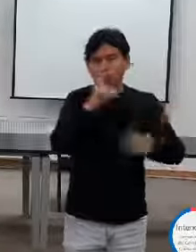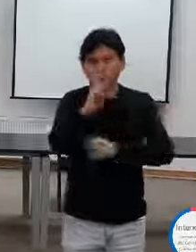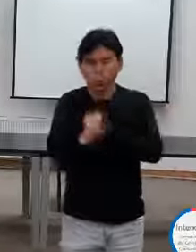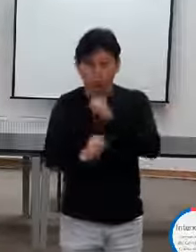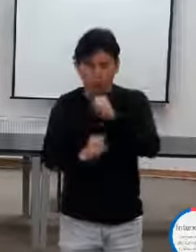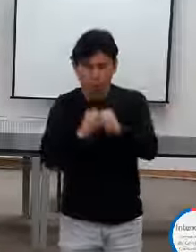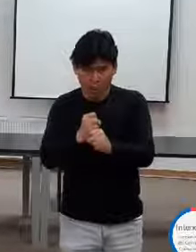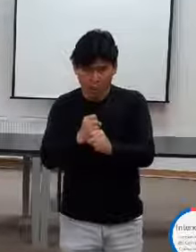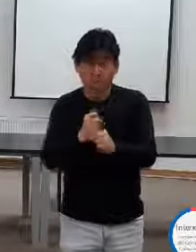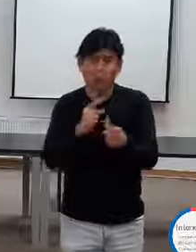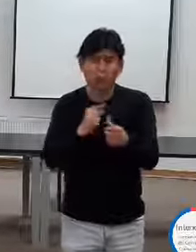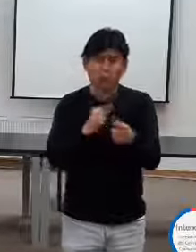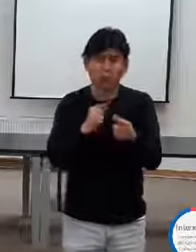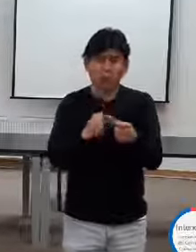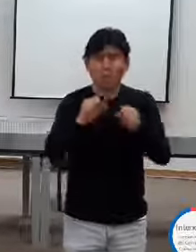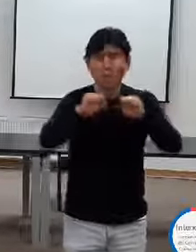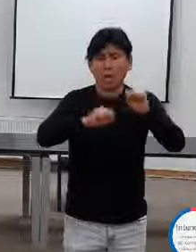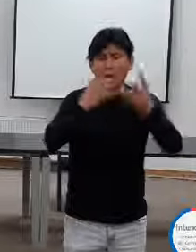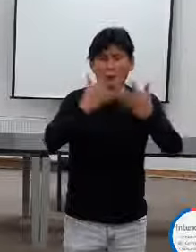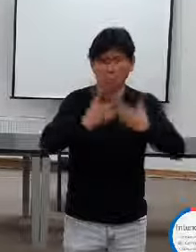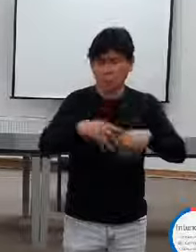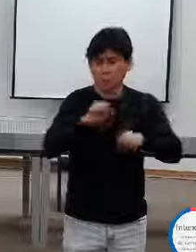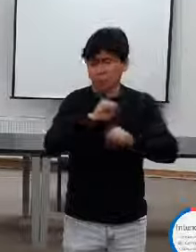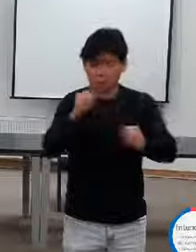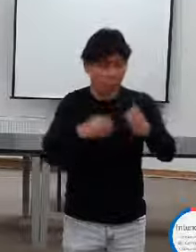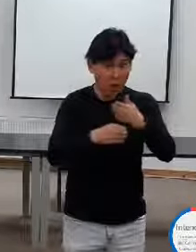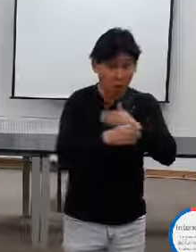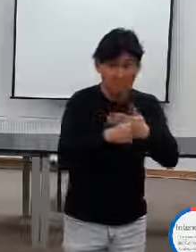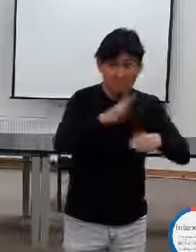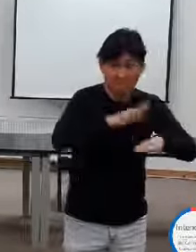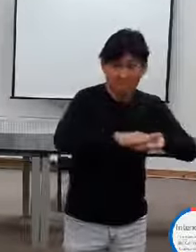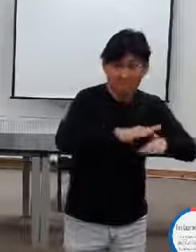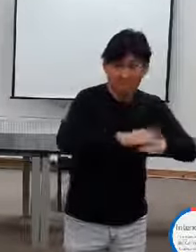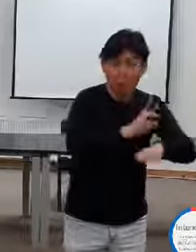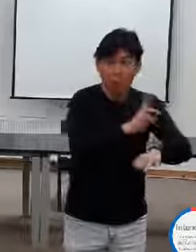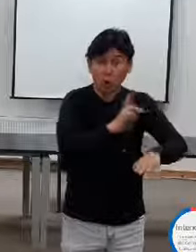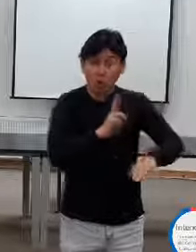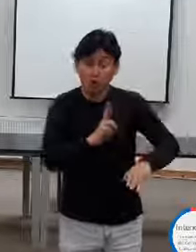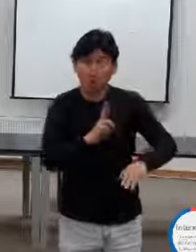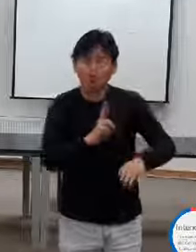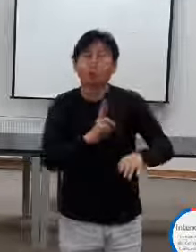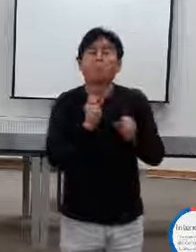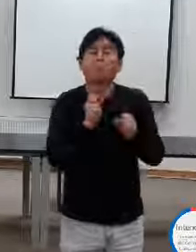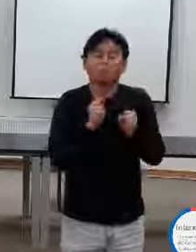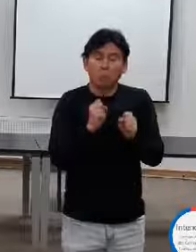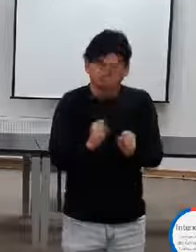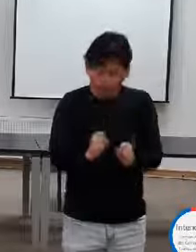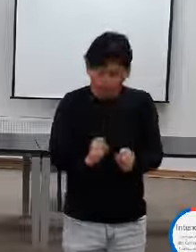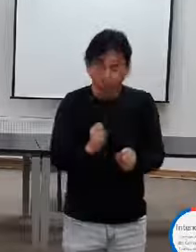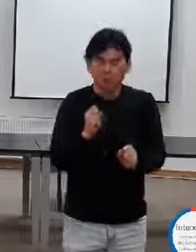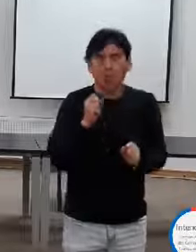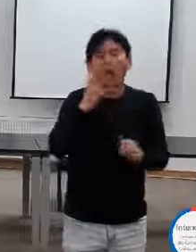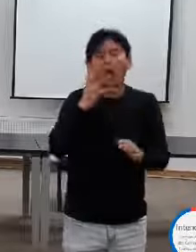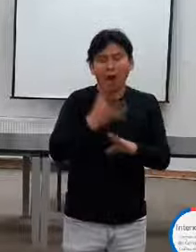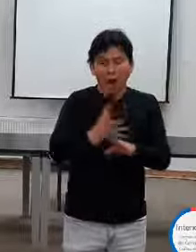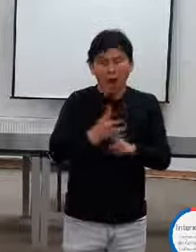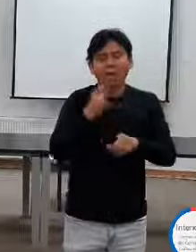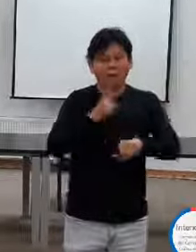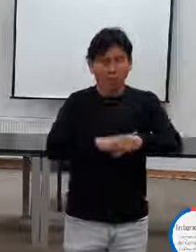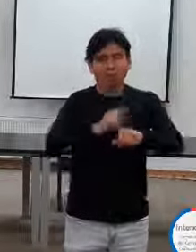año por lo tanto la empresa si es que aún no han podido acceder no han tenido respuesta todavía existen muchos meses